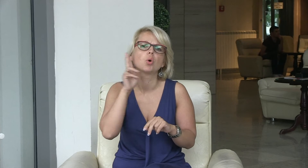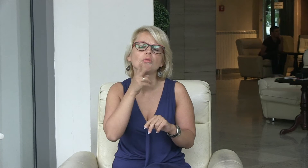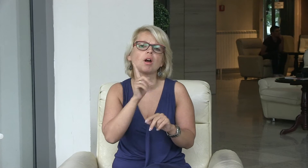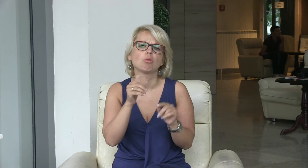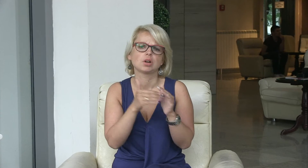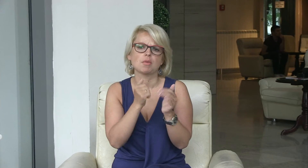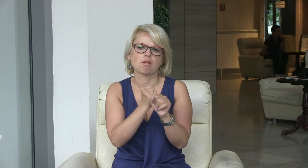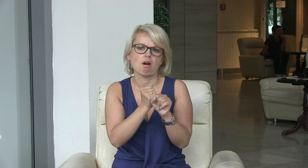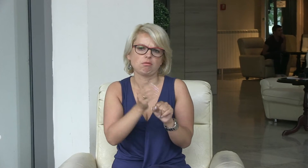sajta,